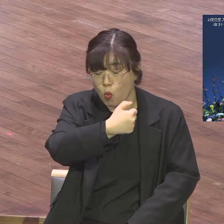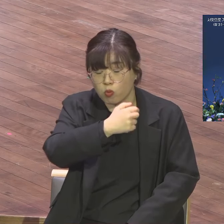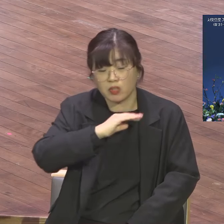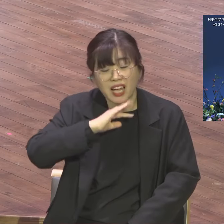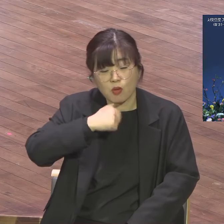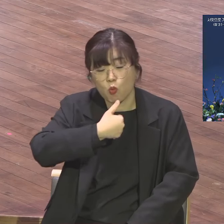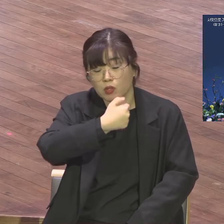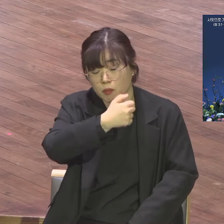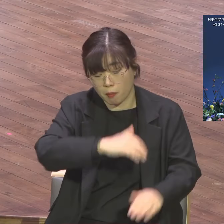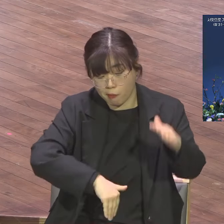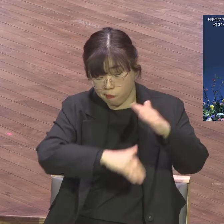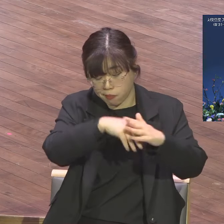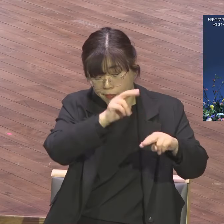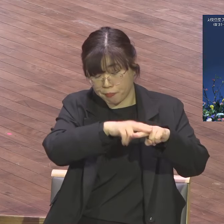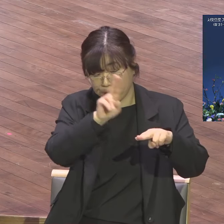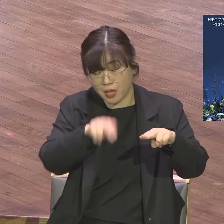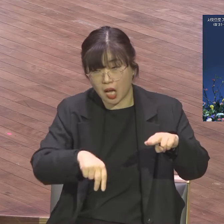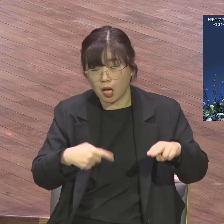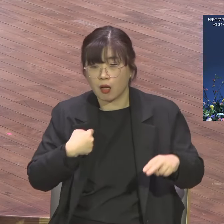긍정적이잖아요.